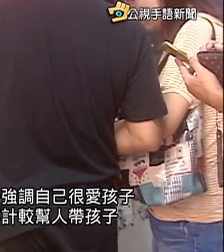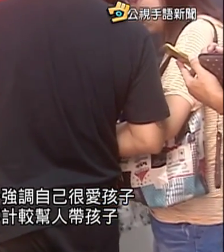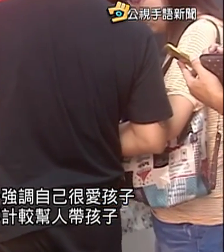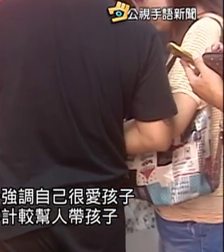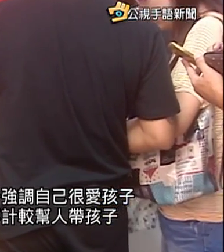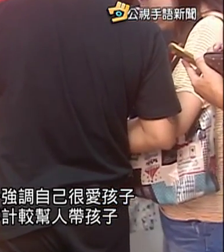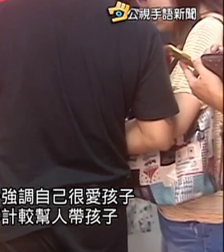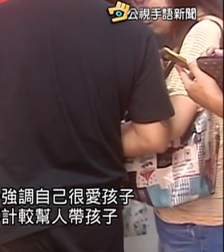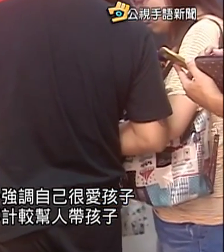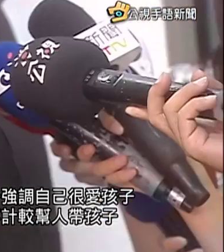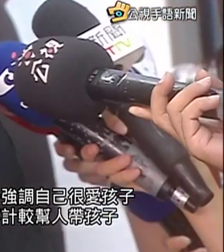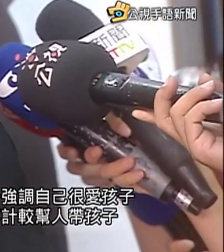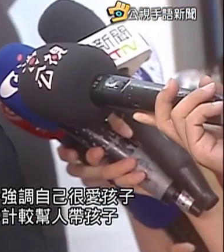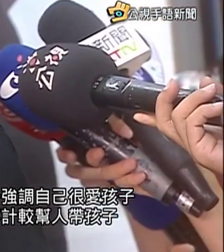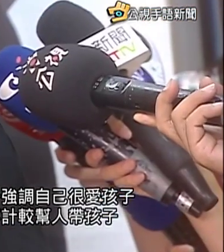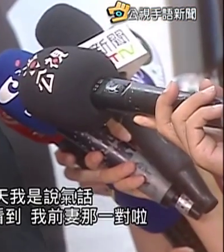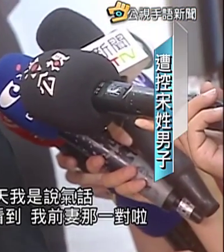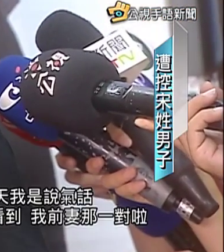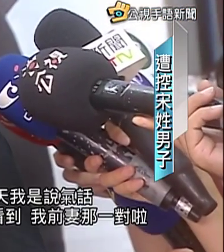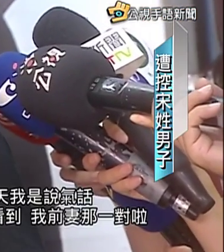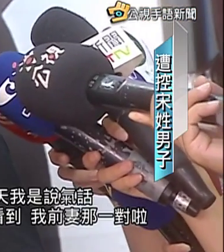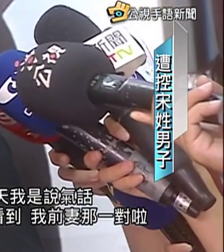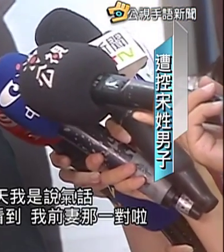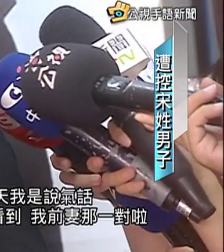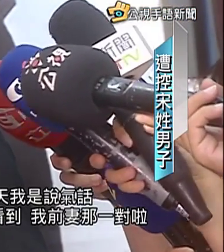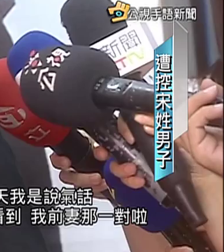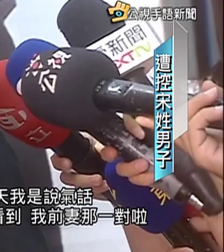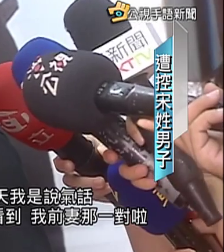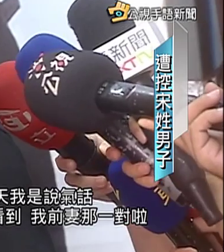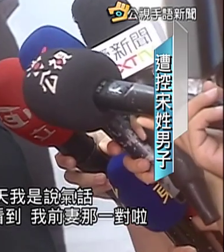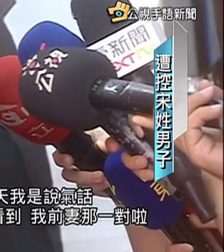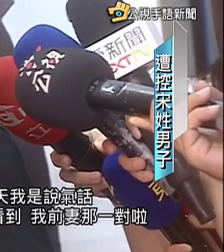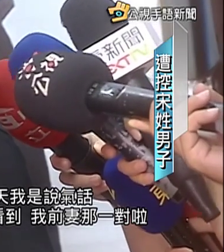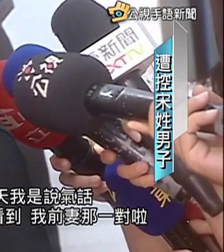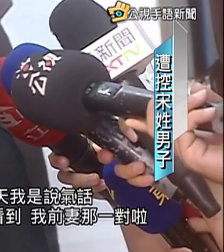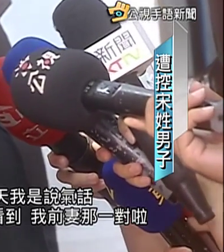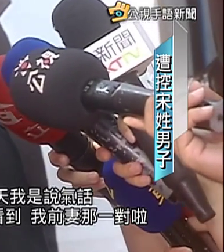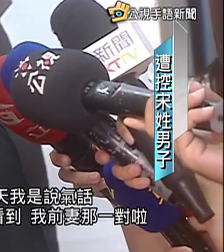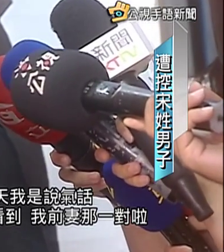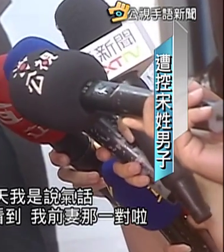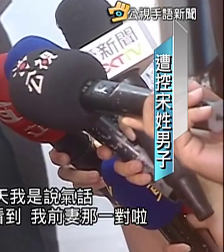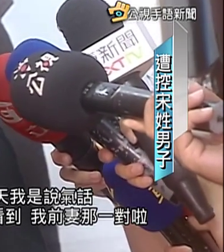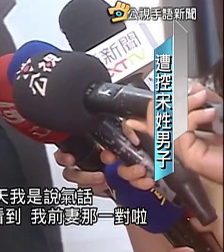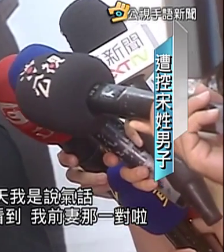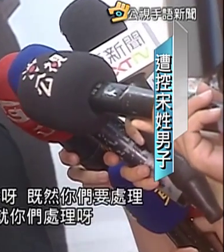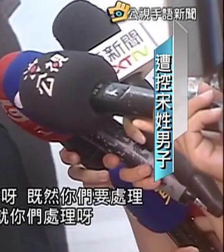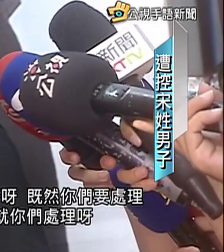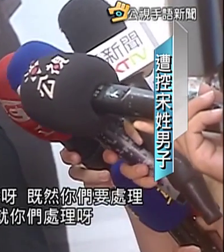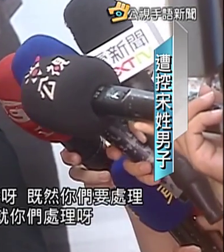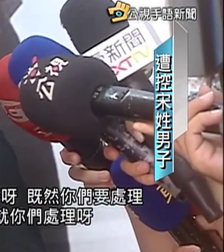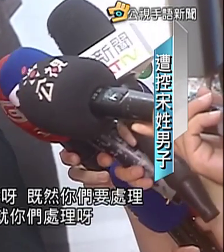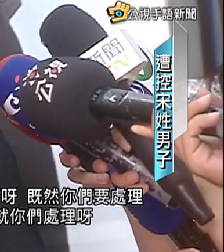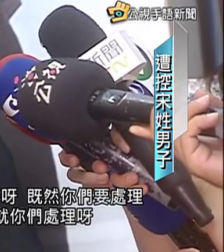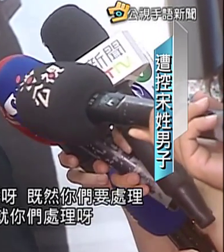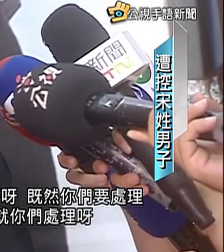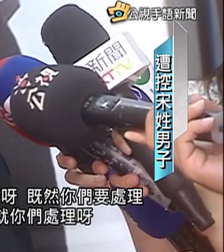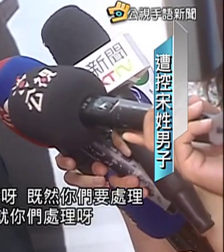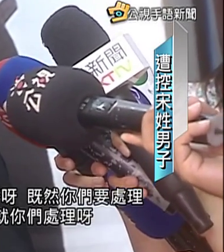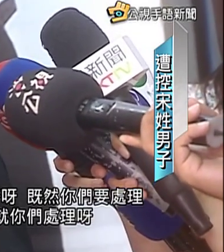孩子。 当天我是说气话，因为我是看到我前妻他们那一对了，所以说好，那既然你们要处理，就你们处